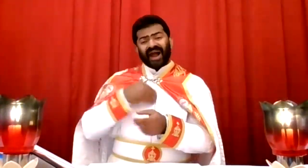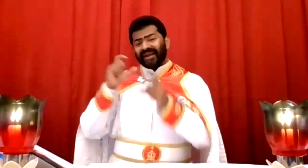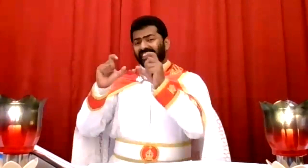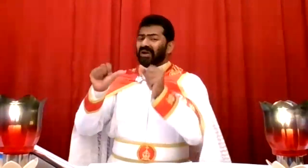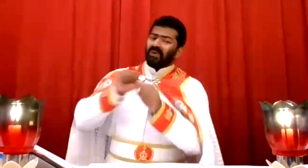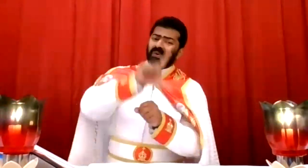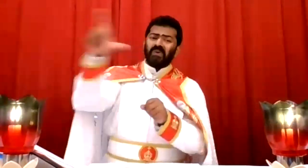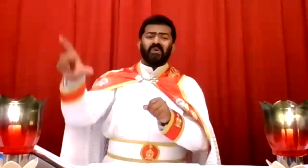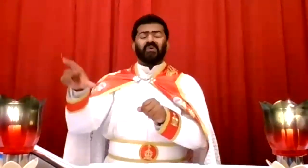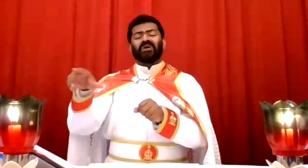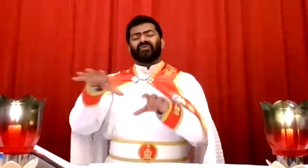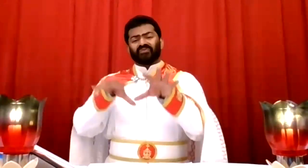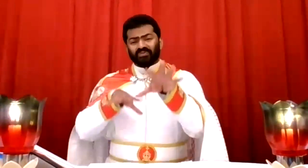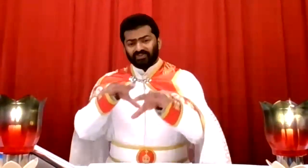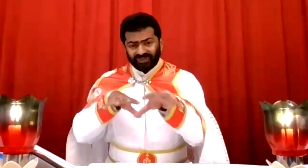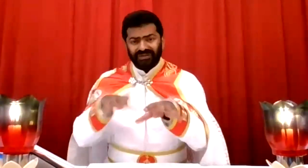I can